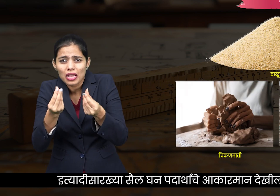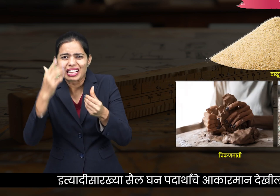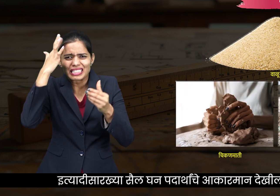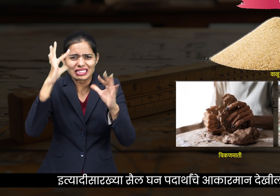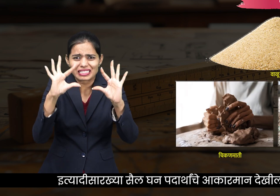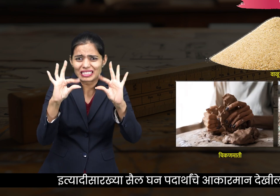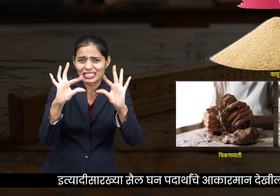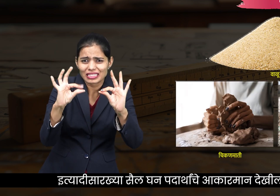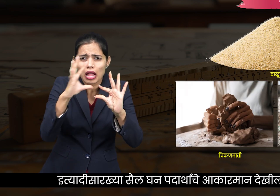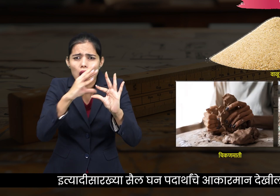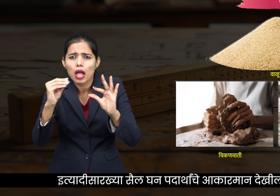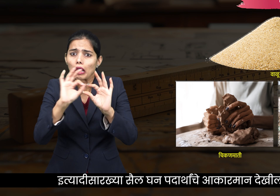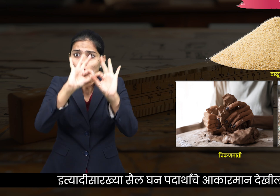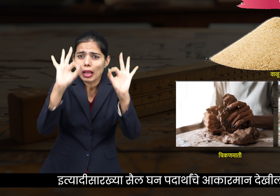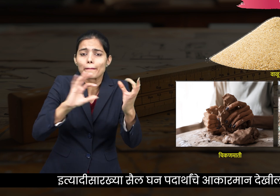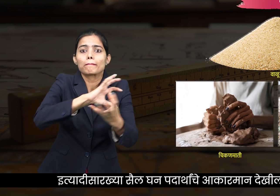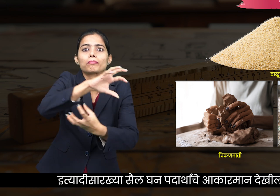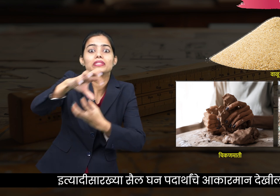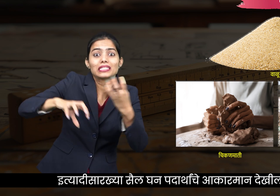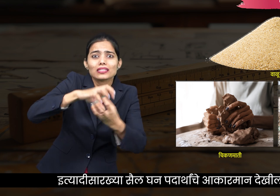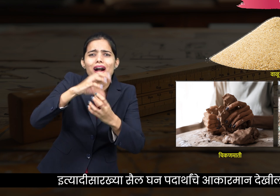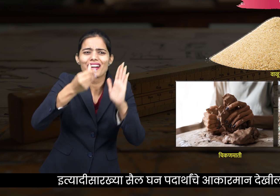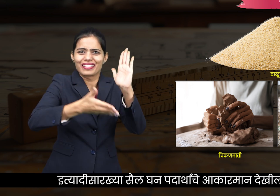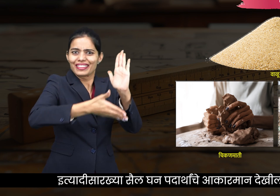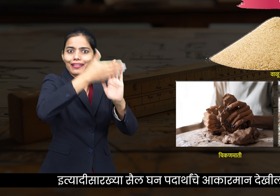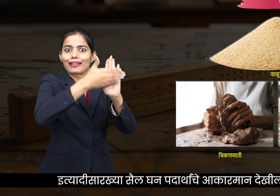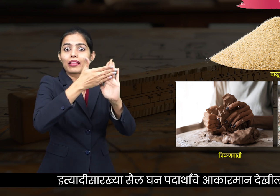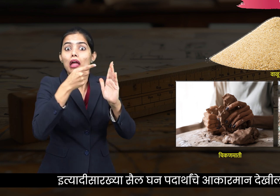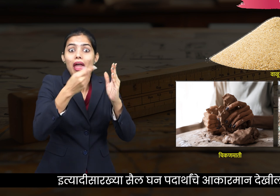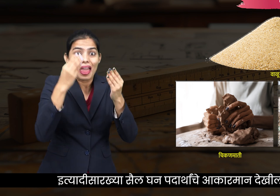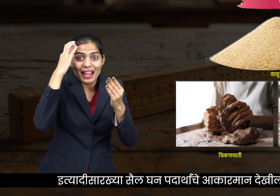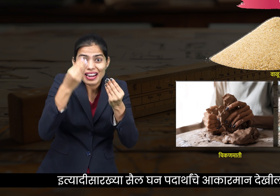इत्यादी सारख्या सैल घन पदार्थांचे आकारमान देखील मोजू शकतो.